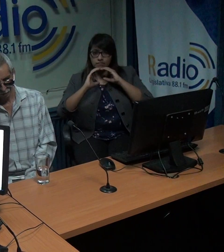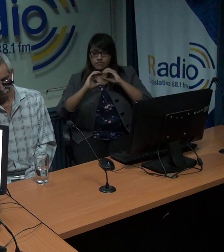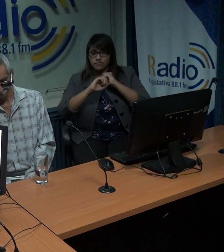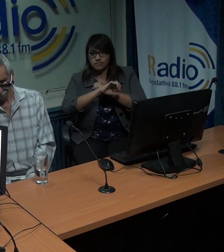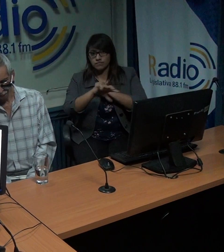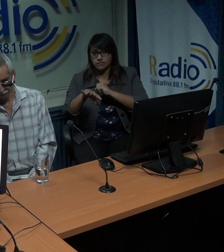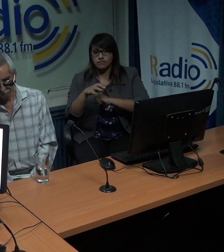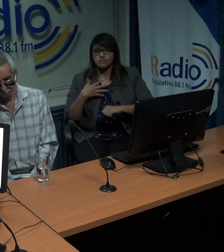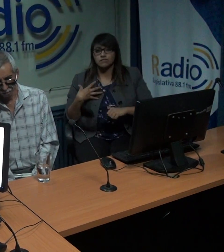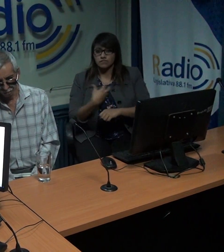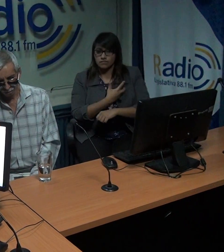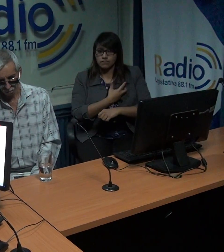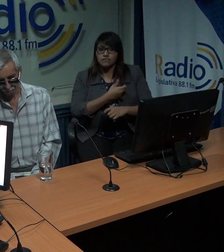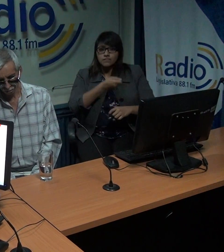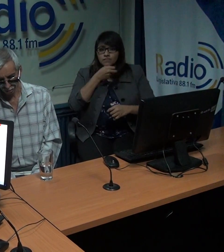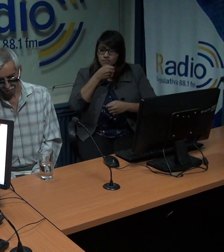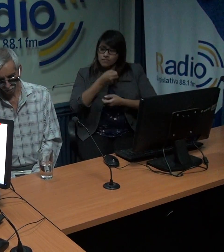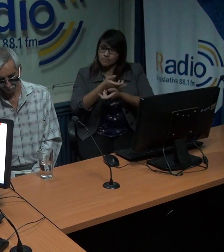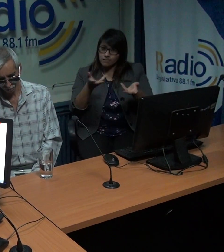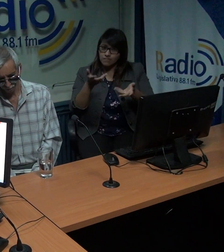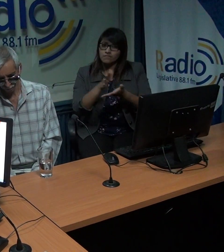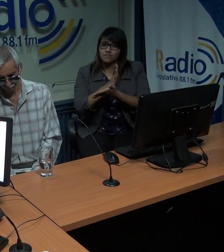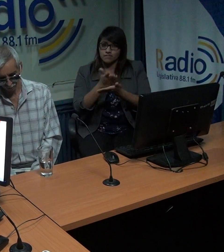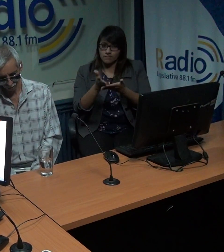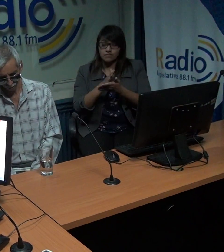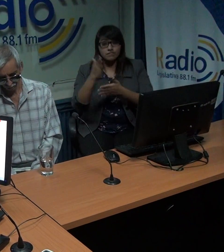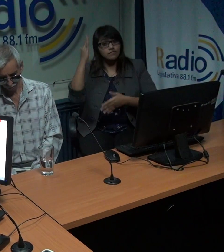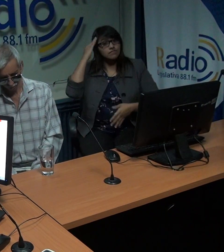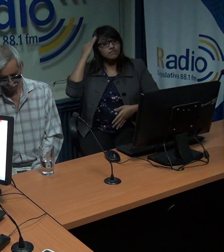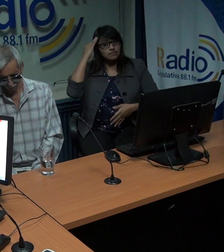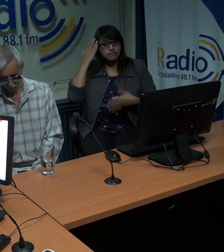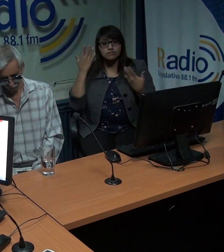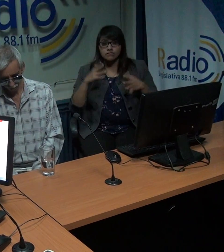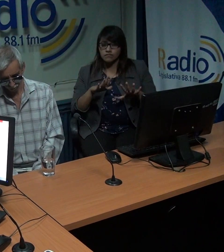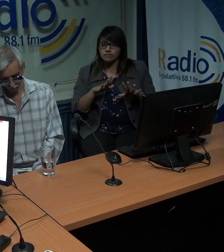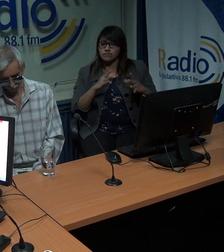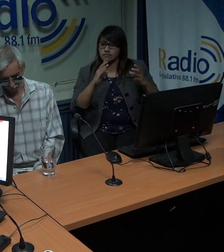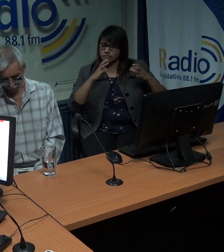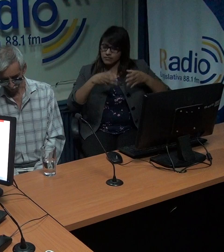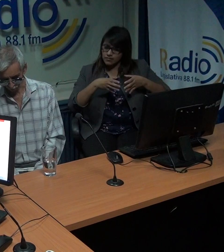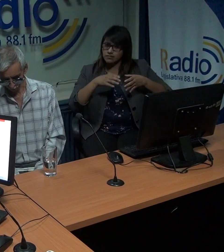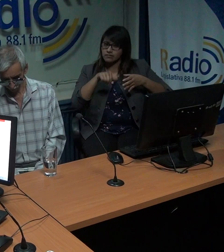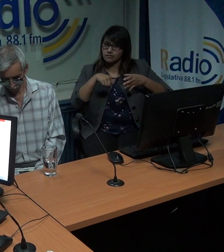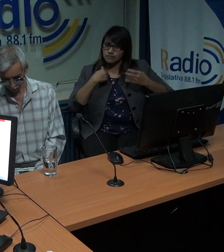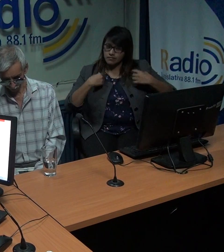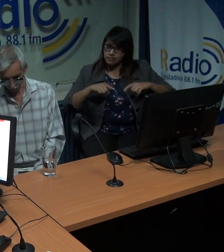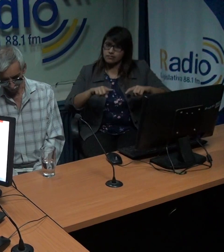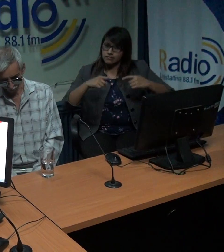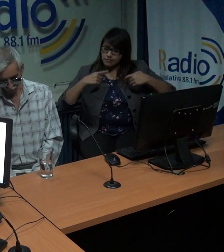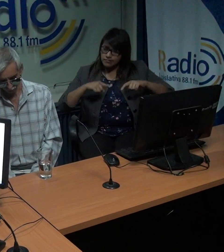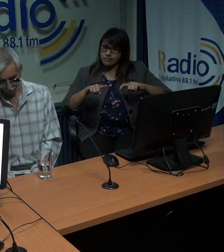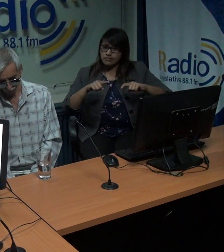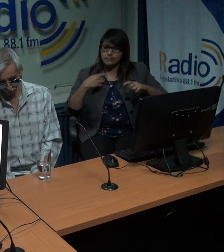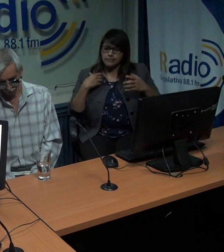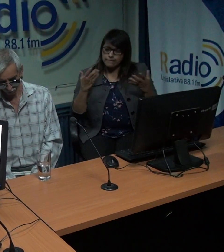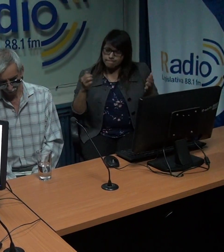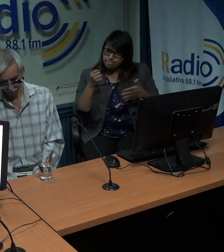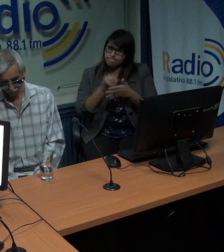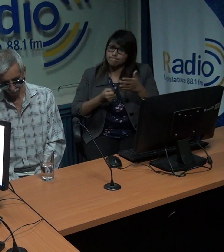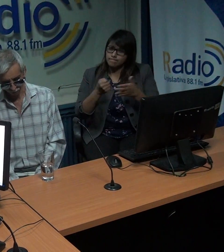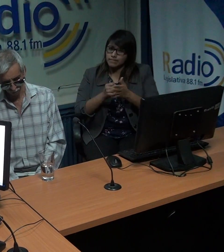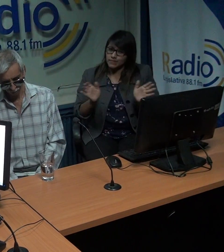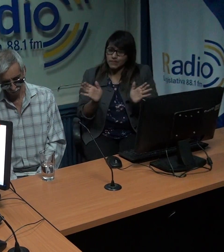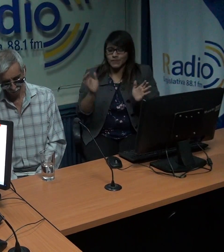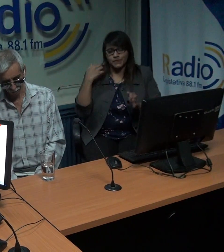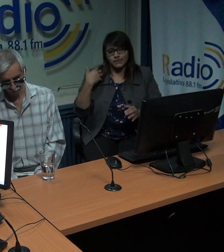estaremos acercando toda esta información. Sabemos que hay un sector que da seguimiento a este tipo de iniciativas y pues nosotros somos